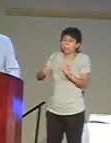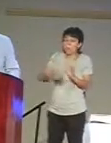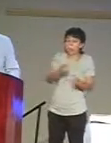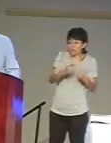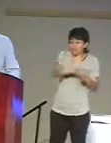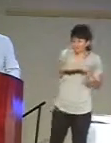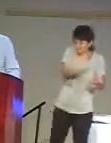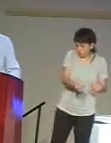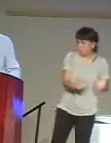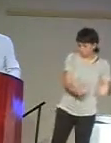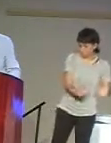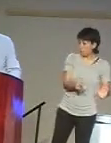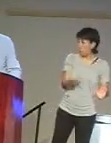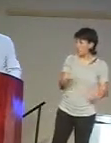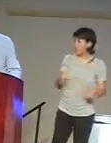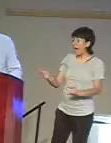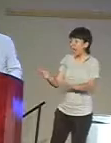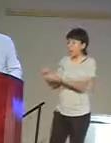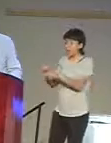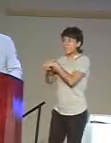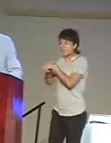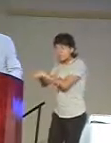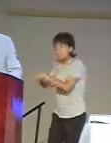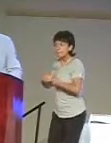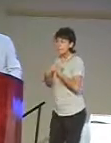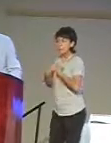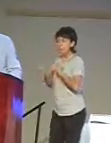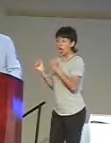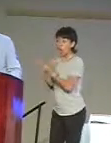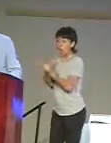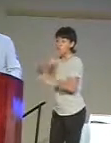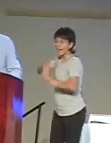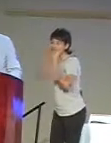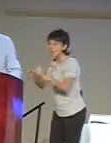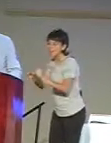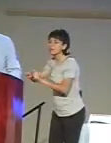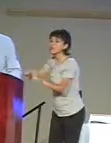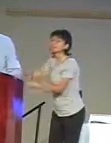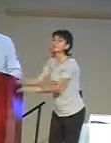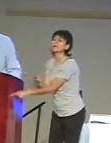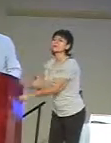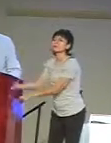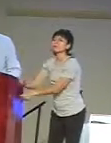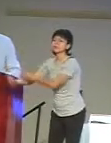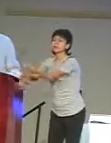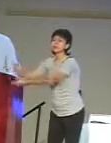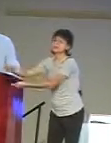vez de mala calidad de los servicios y falta de acceso a los mismos.